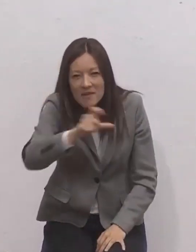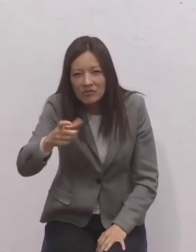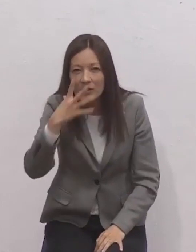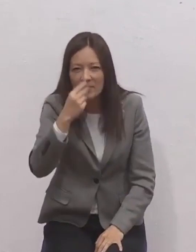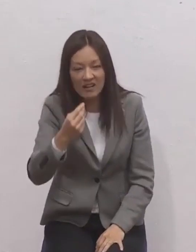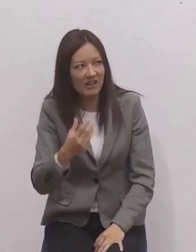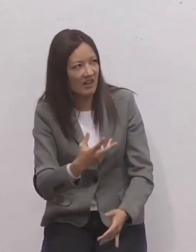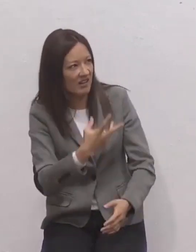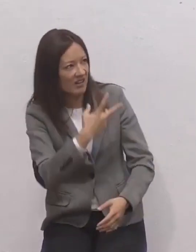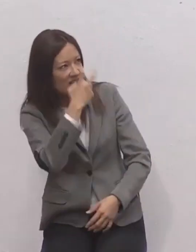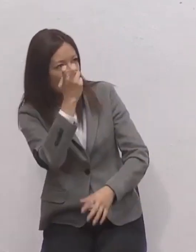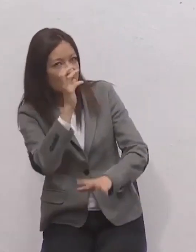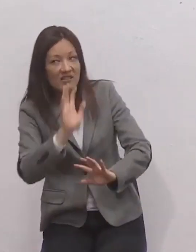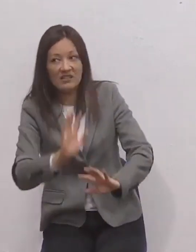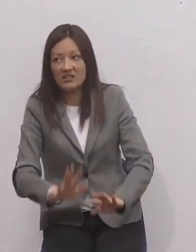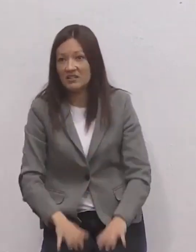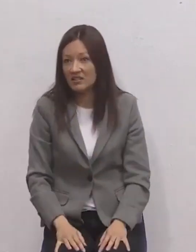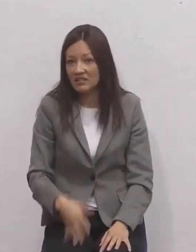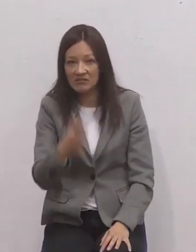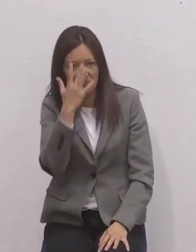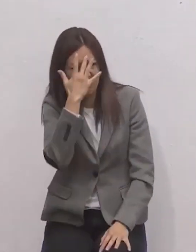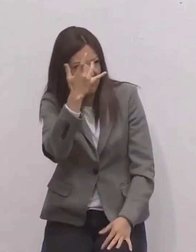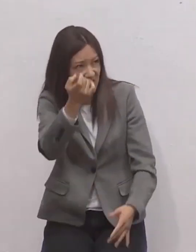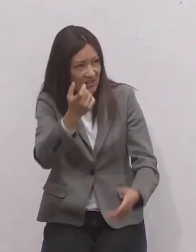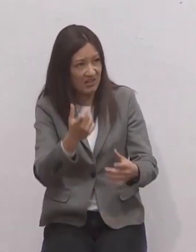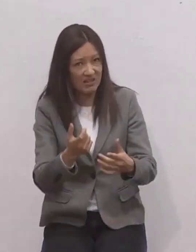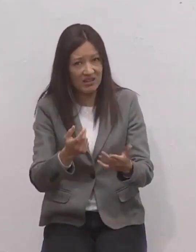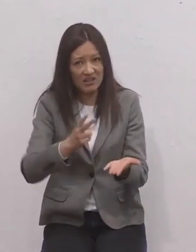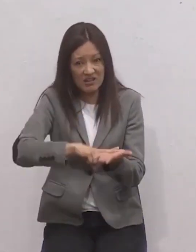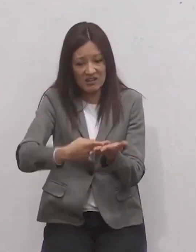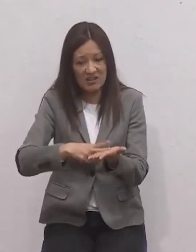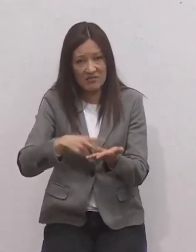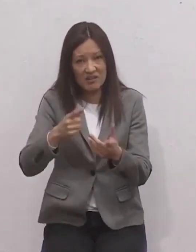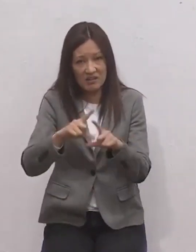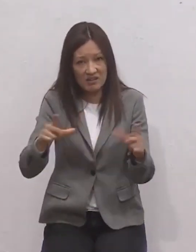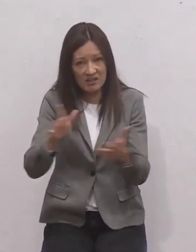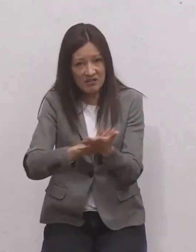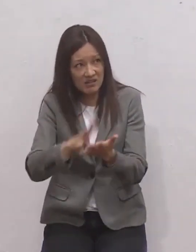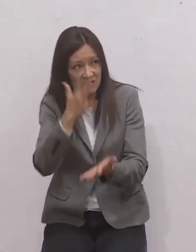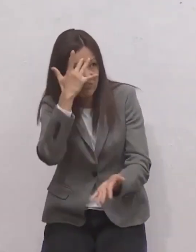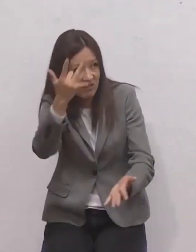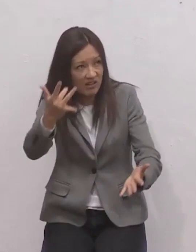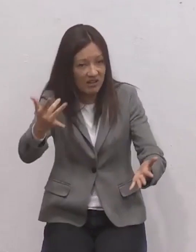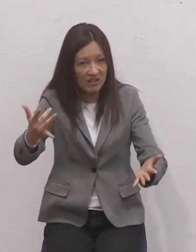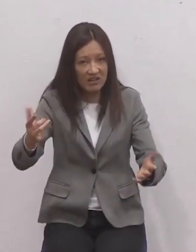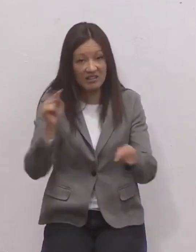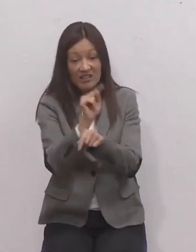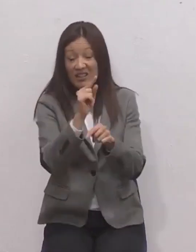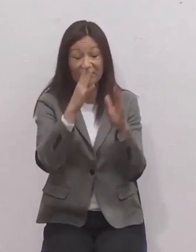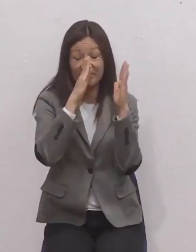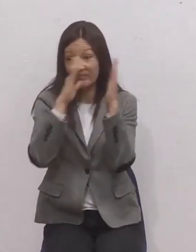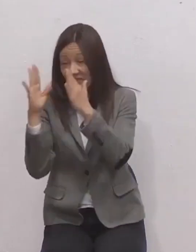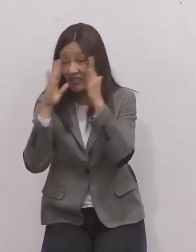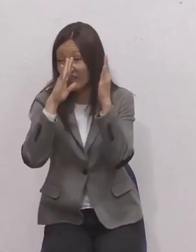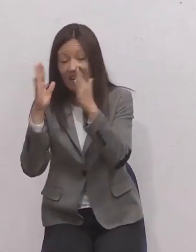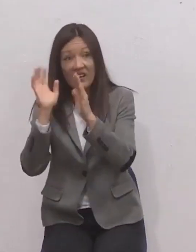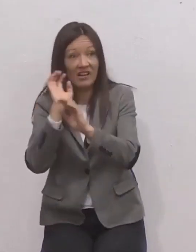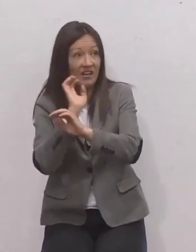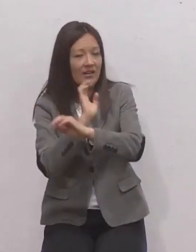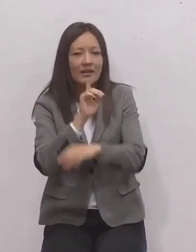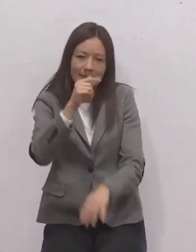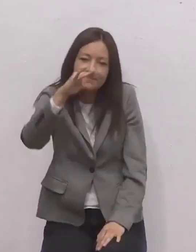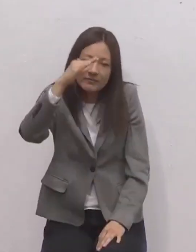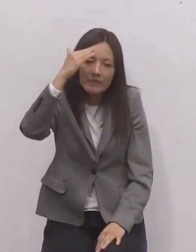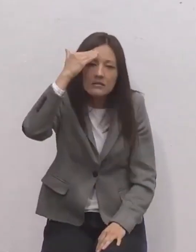que se molestó. Porque estábamos haciendo traducción al lenguaje de señas. Es que me distraen. Sí, yo sé que usted